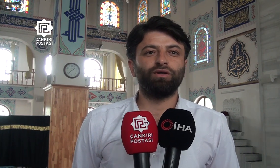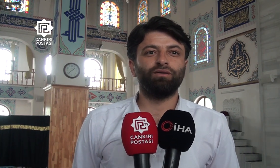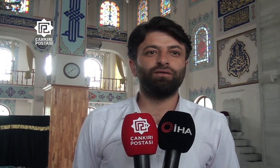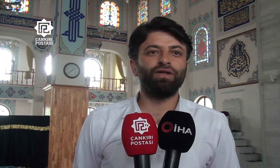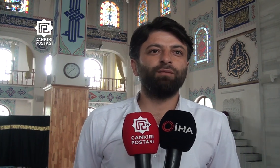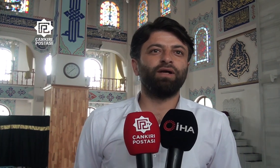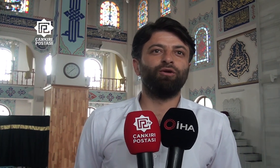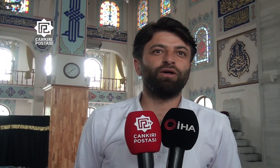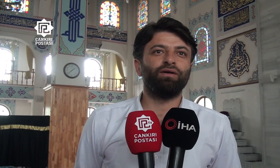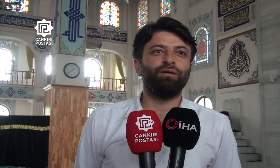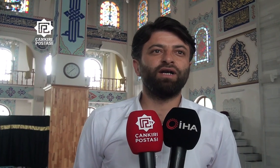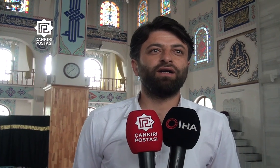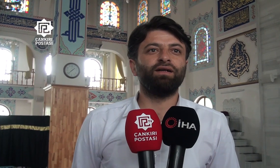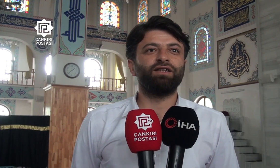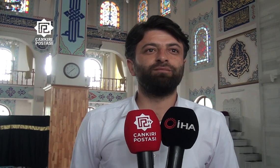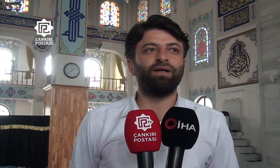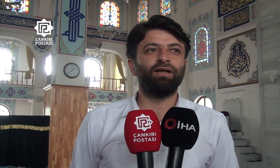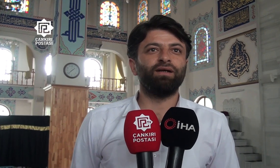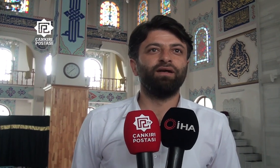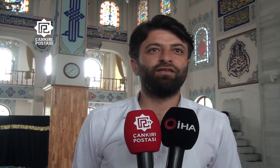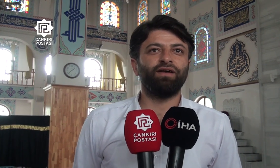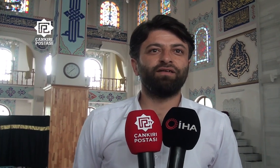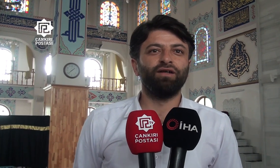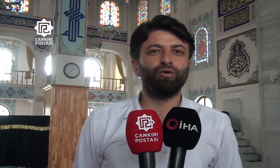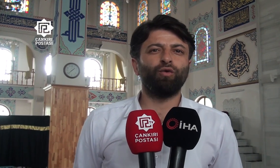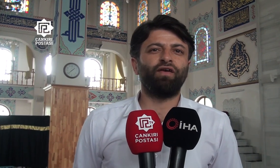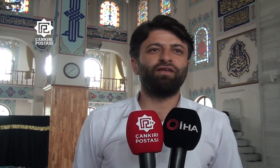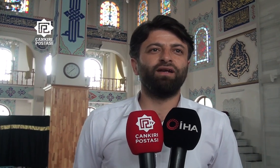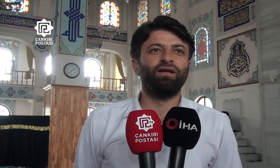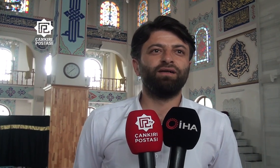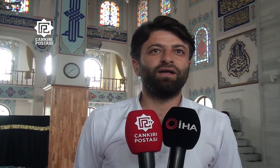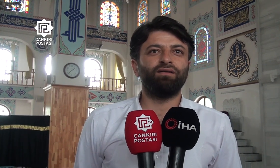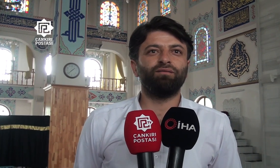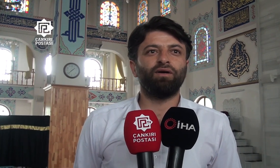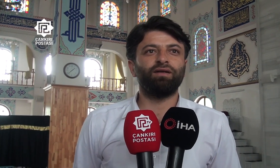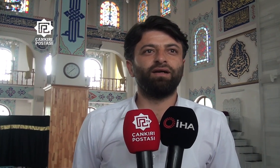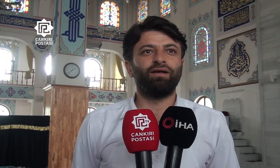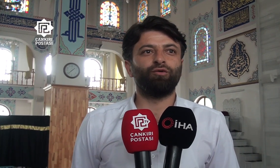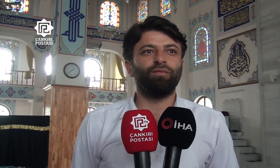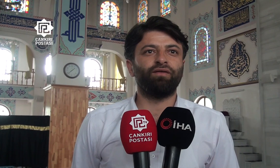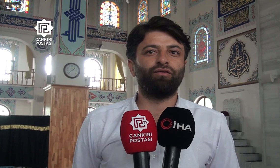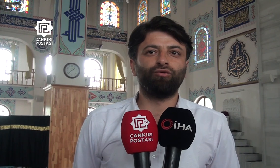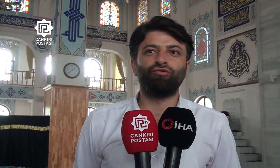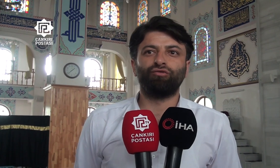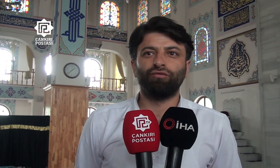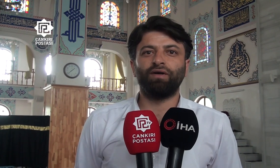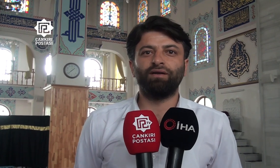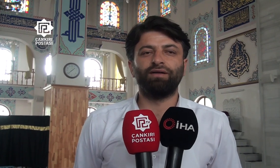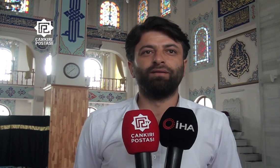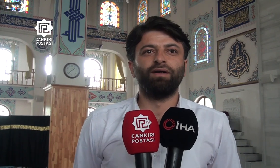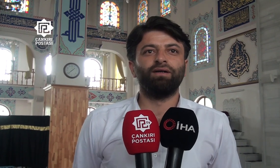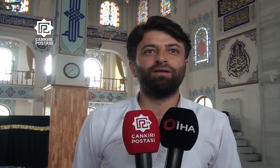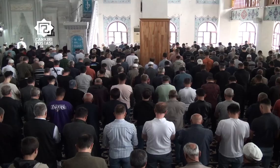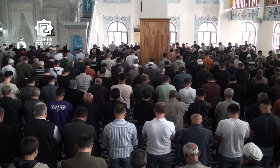Çünkü camiye geliyorlar. Yani Çankırı'da işitme engelli sayısı çok fazla değil. Yani kadın erkek toplasanız 30